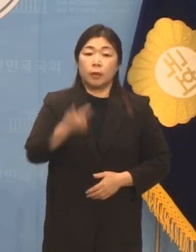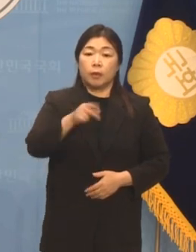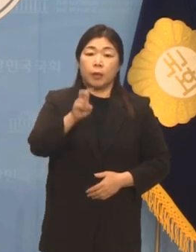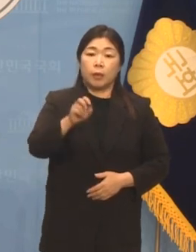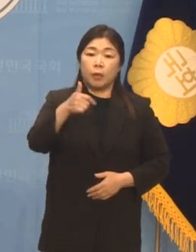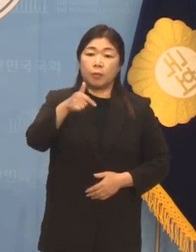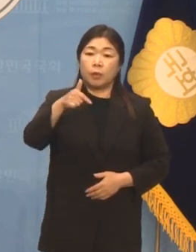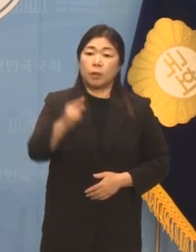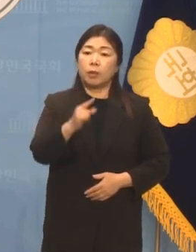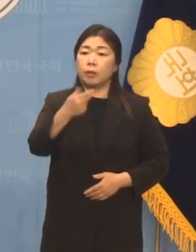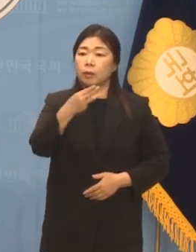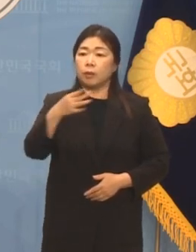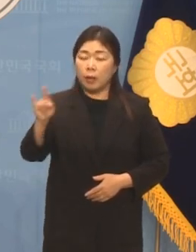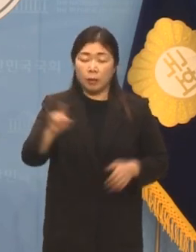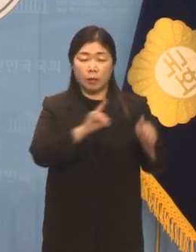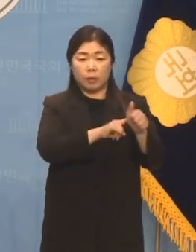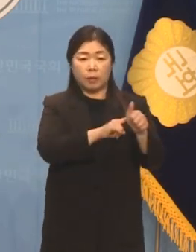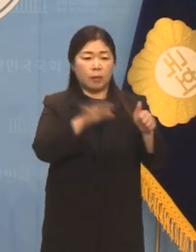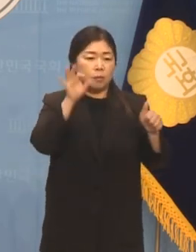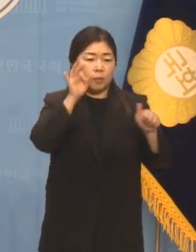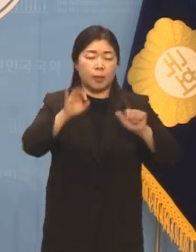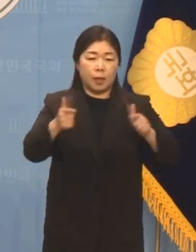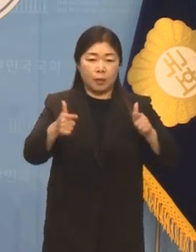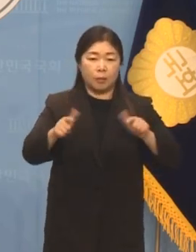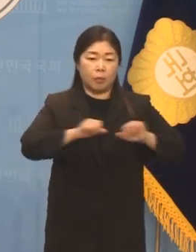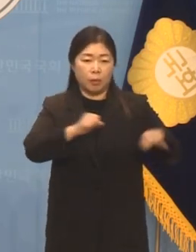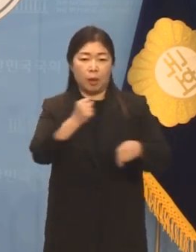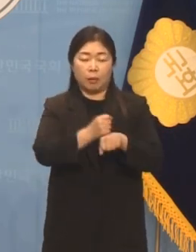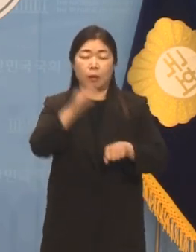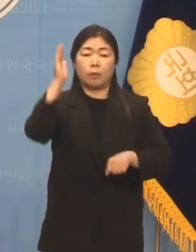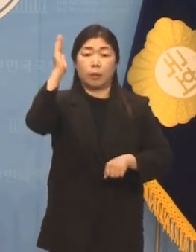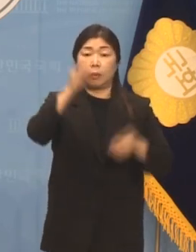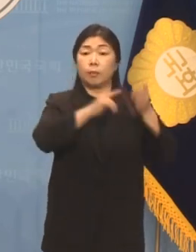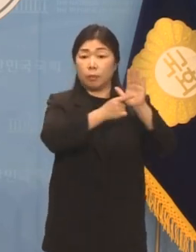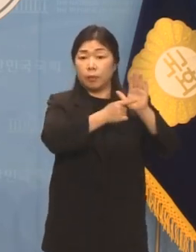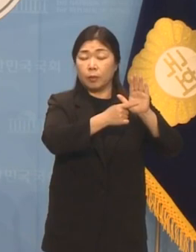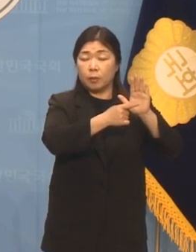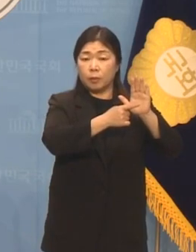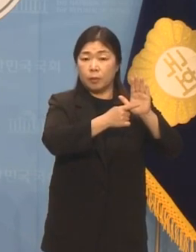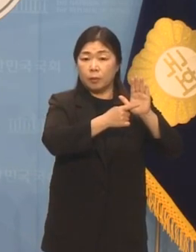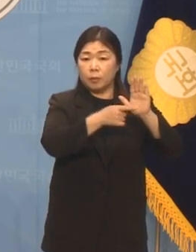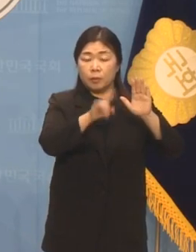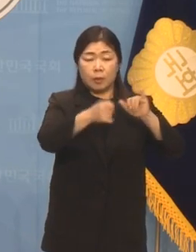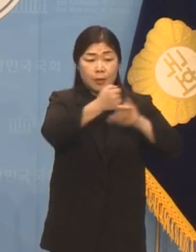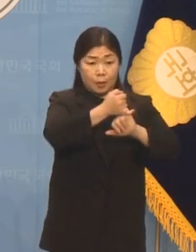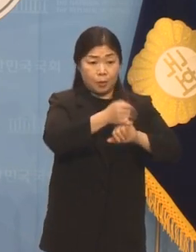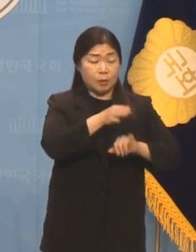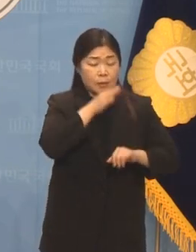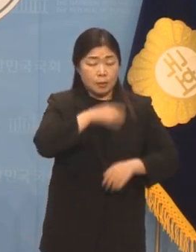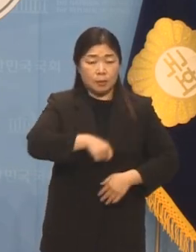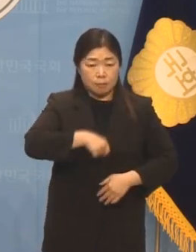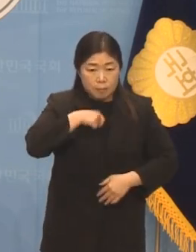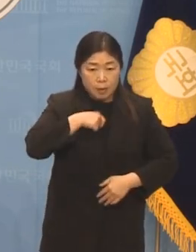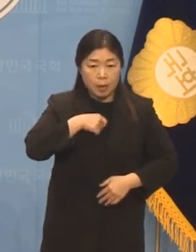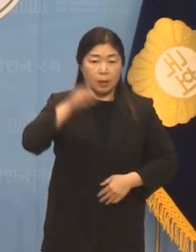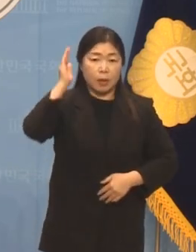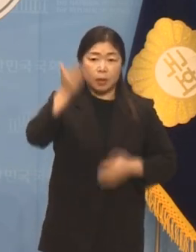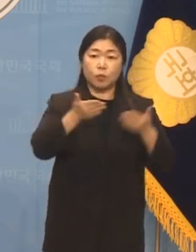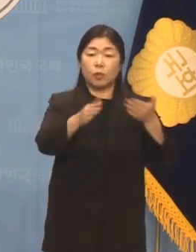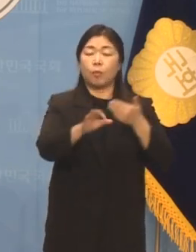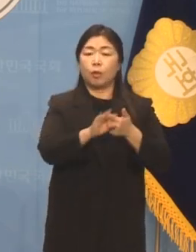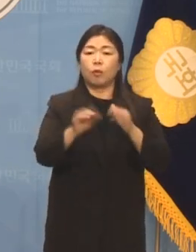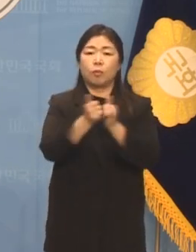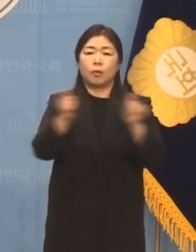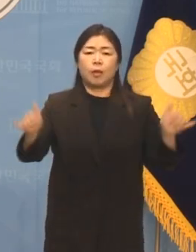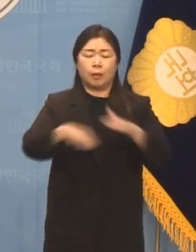승계인은 부끄럽지 않은 의정 활동을 하겠다라고 말했습니다 그 약속이 진심이라면 국민이